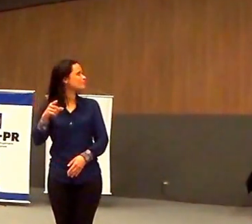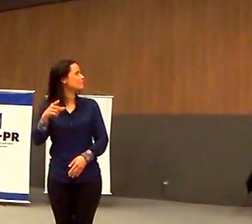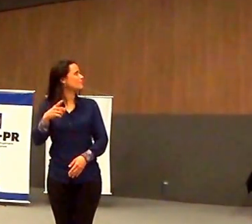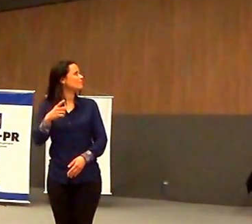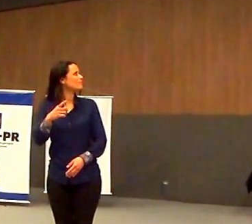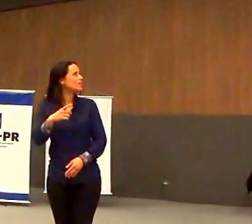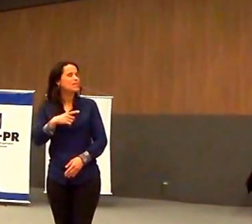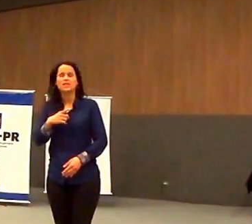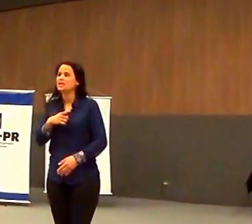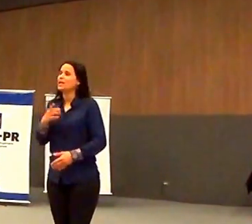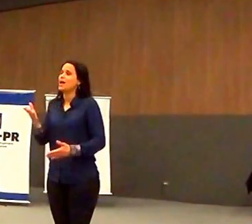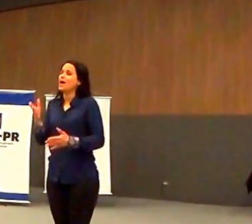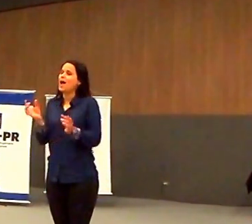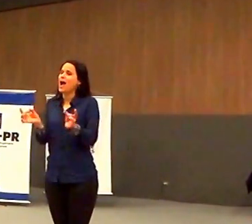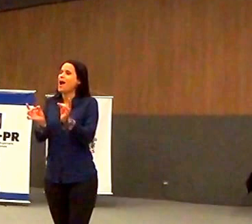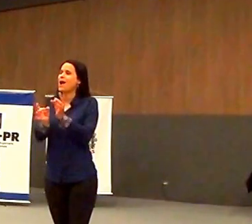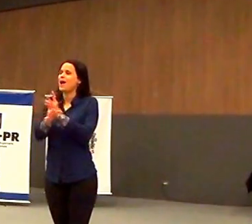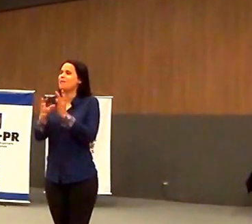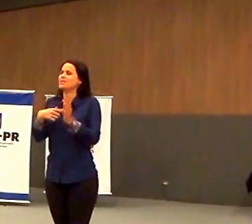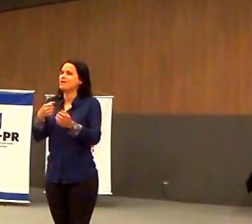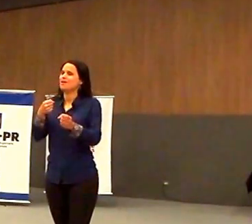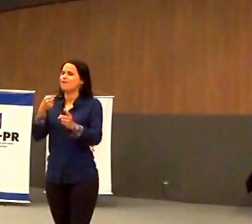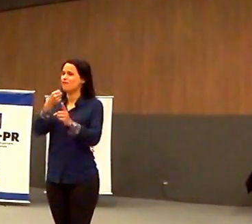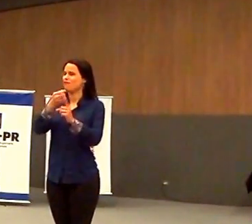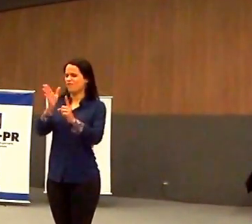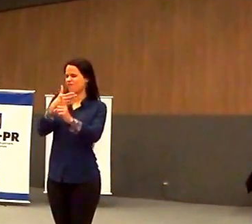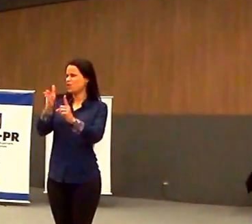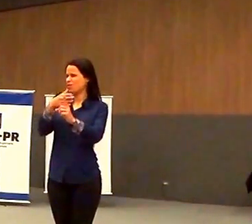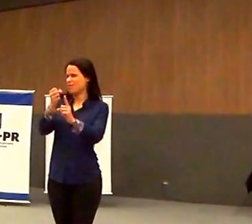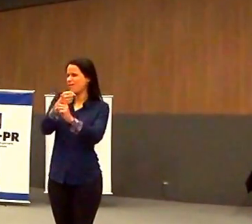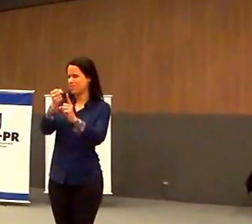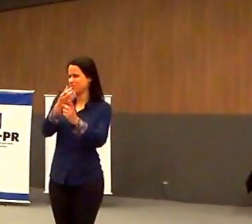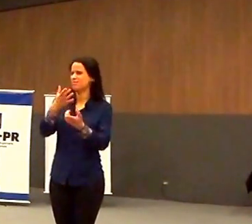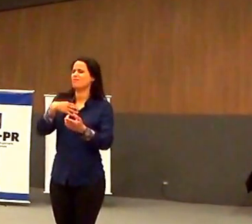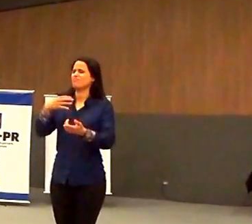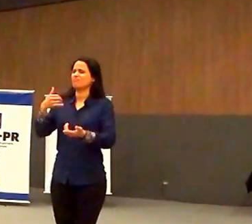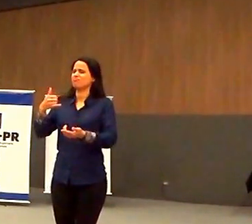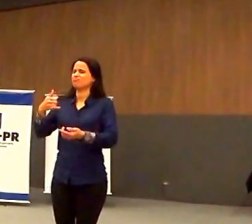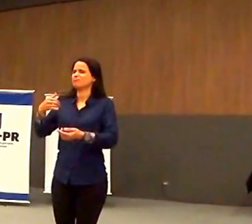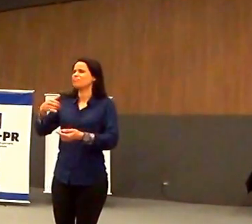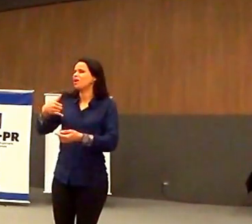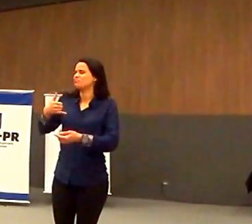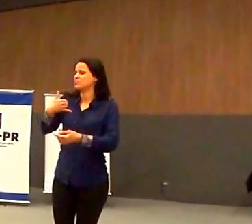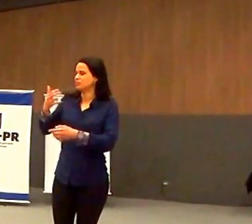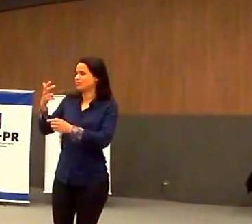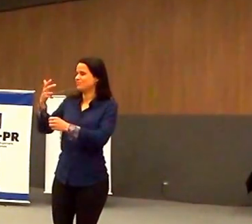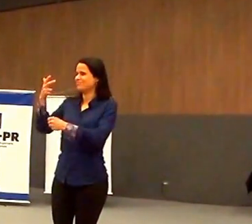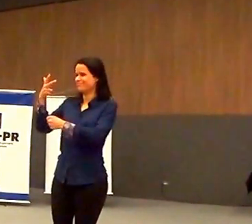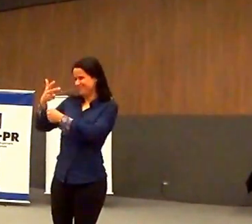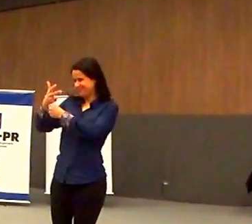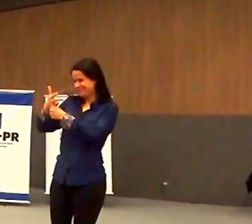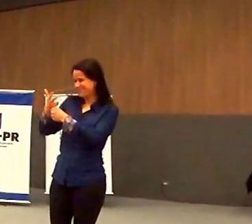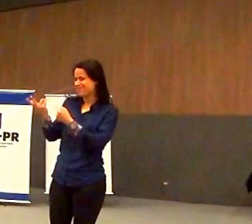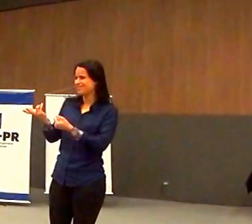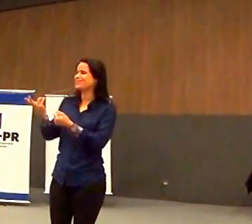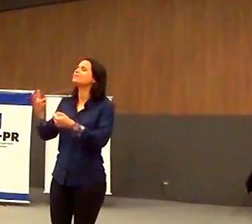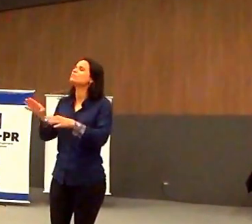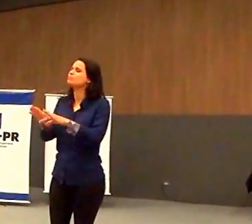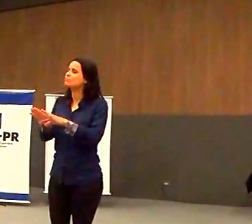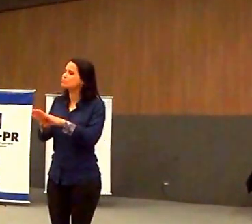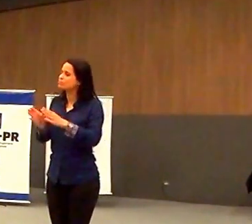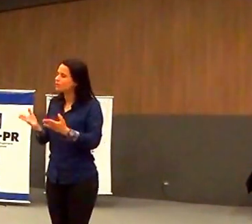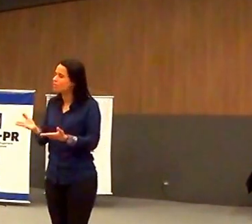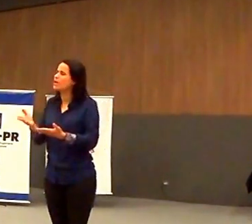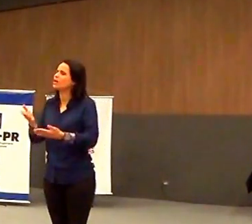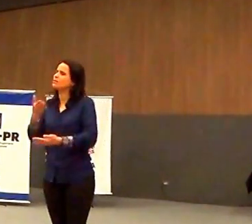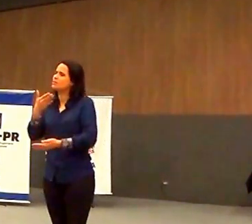maior tempo. Ou seja, onde a PPI está atuando, aquele idoso ele vai ficar ativo, né, numa atividade por um tempo